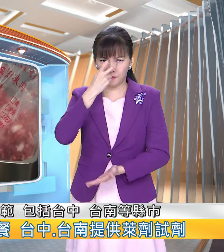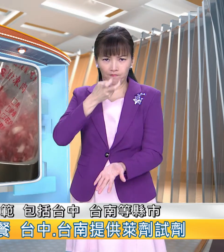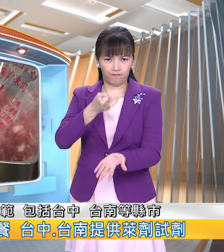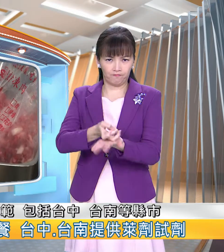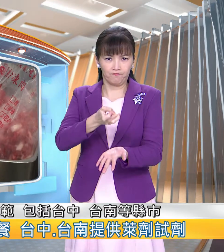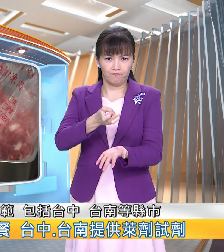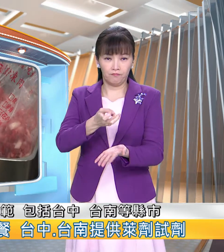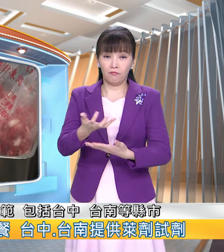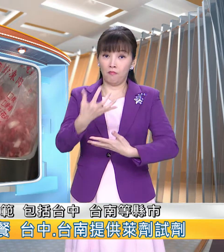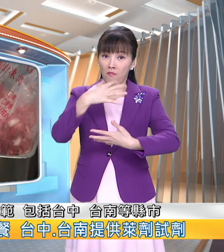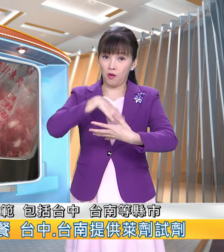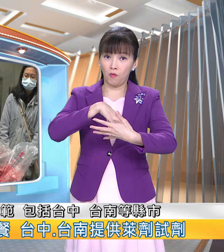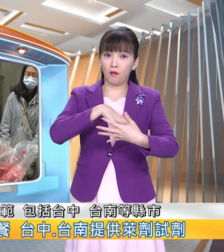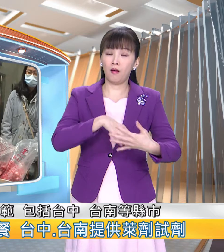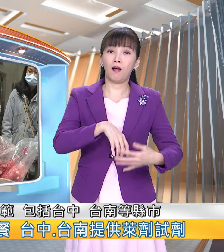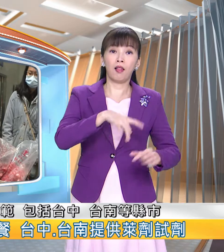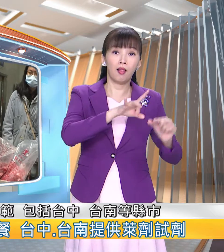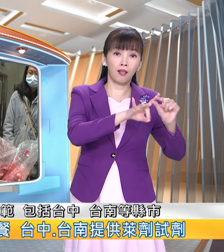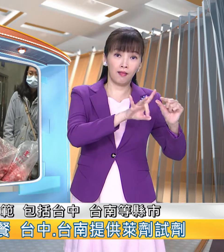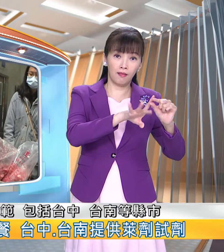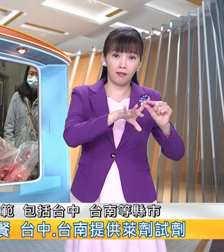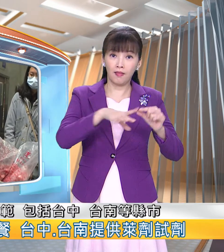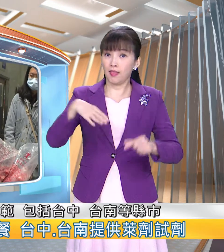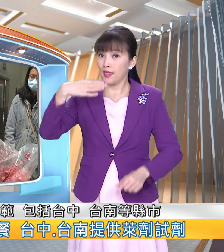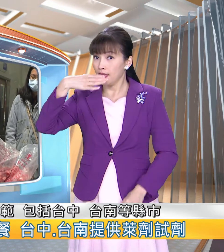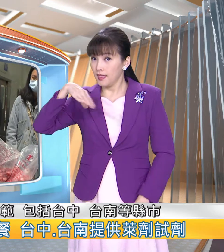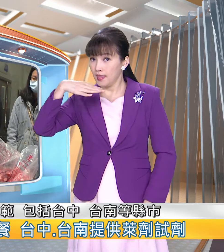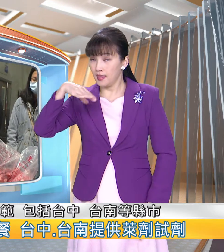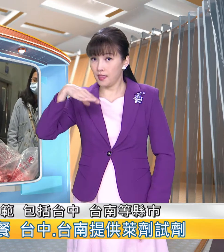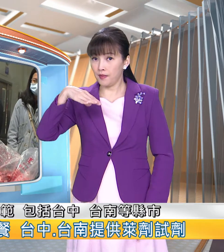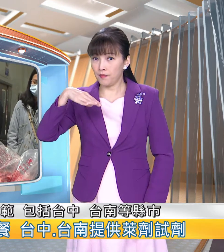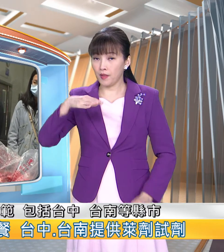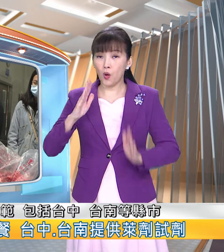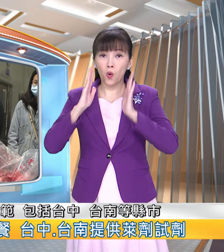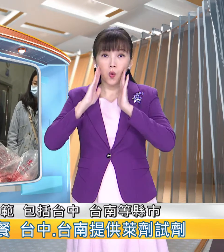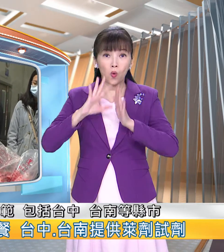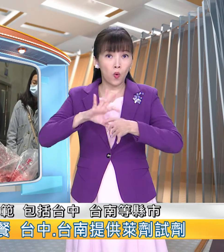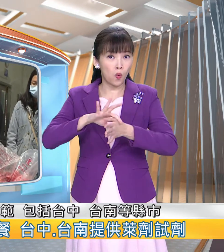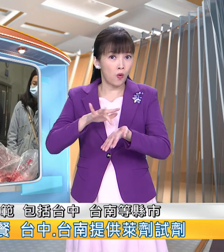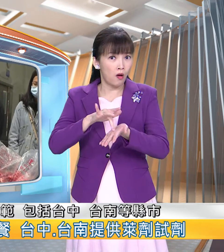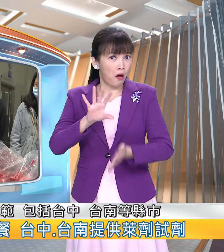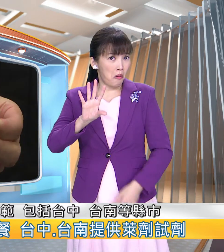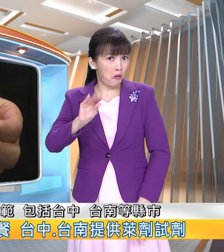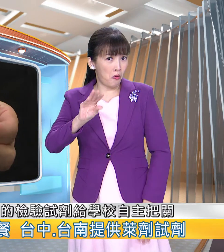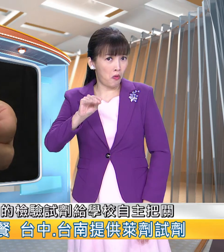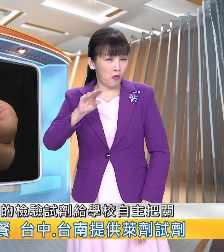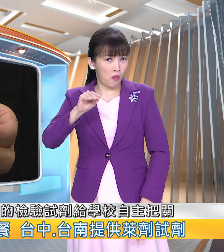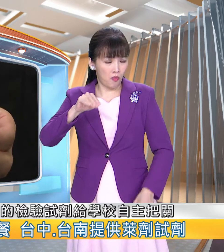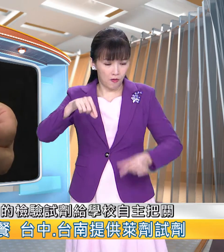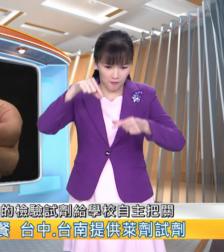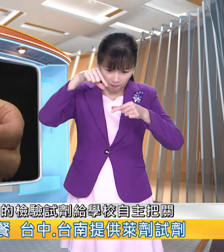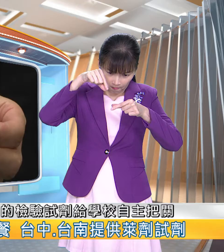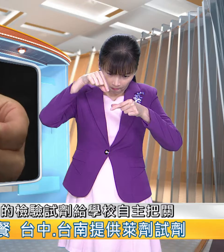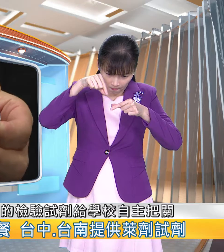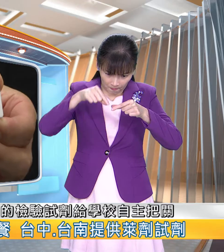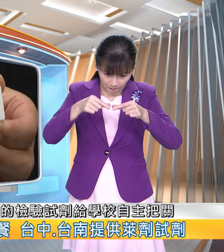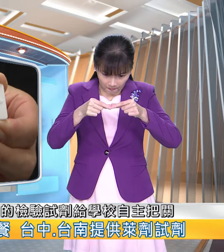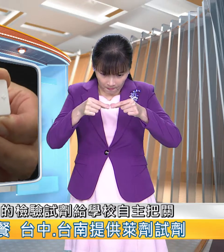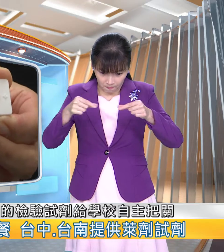加强防范，包括台中、台南等县市都有提供来剂的检验试剂